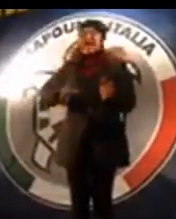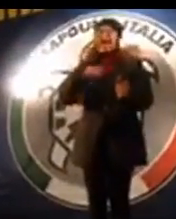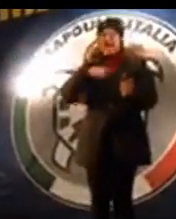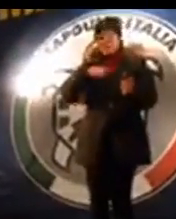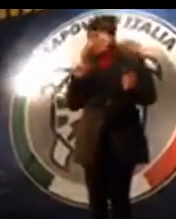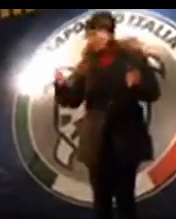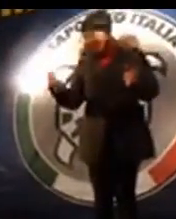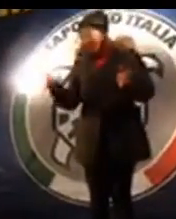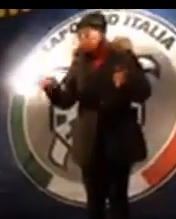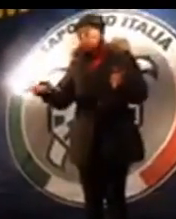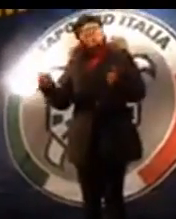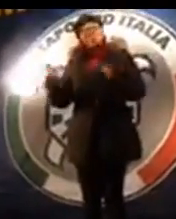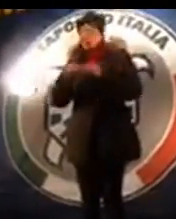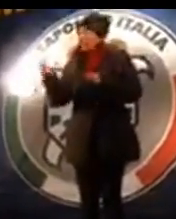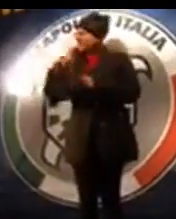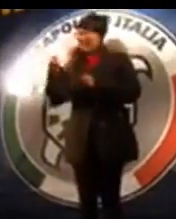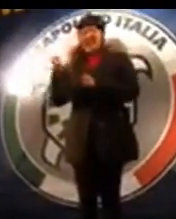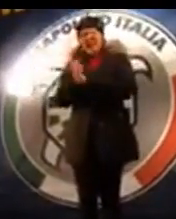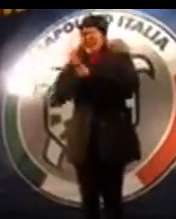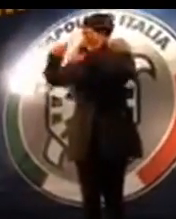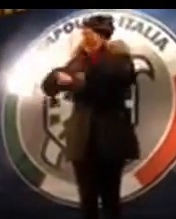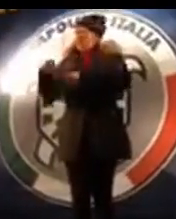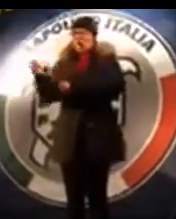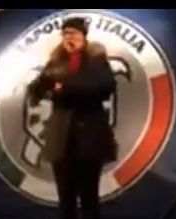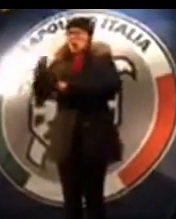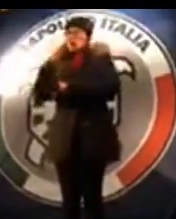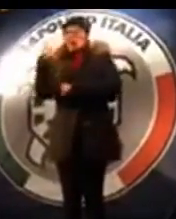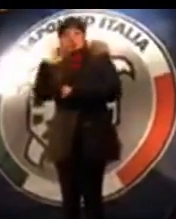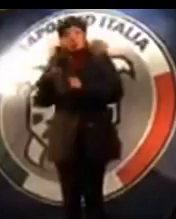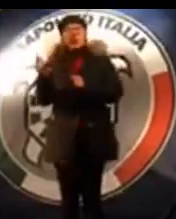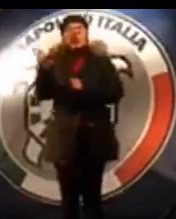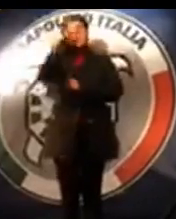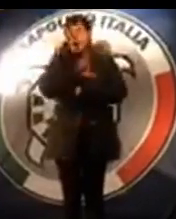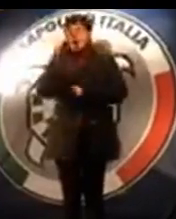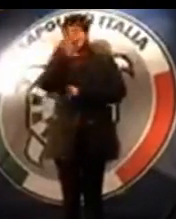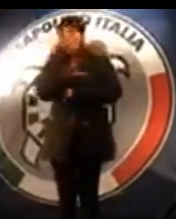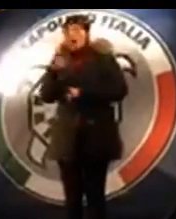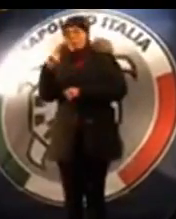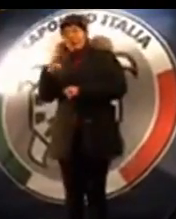terra. Questa è la sterilità che viene dall'Unione Europea.